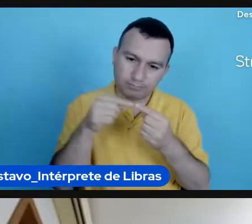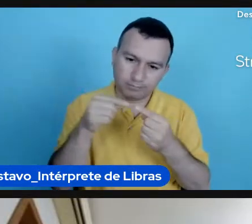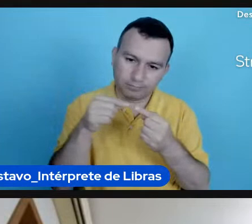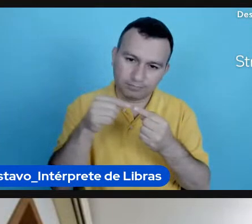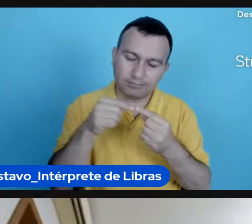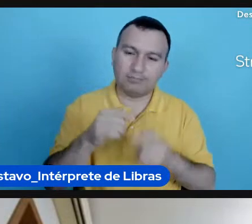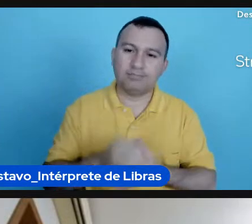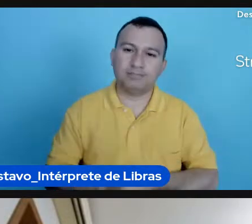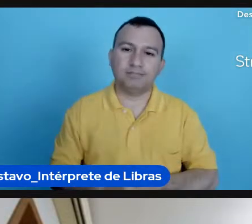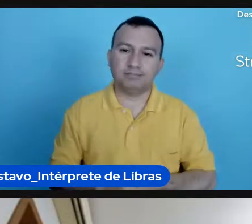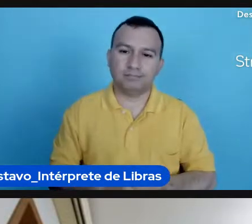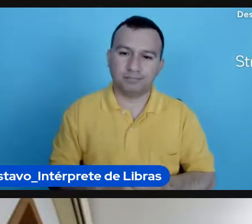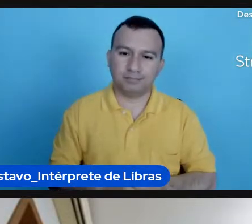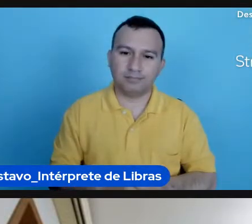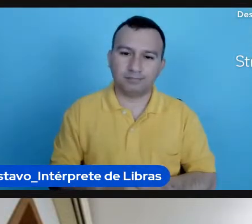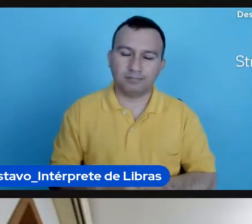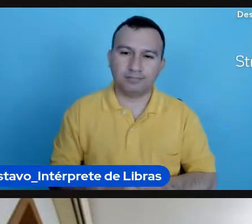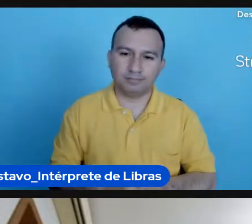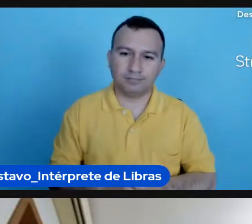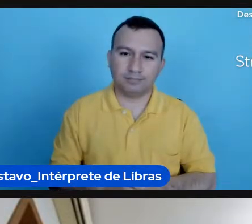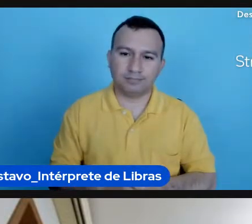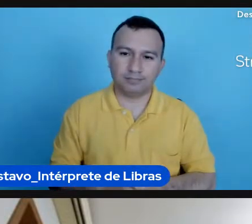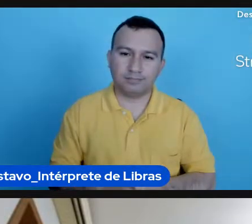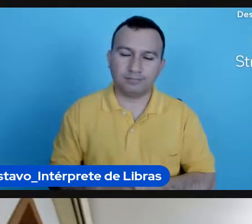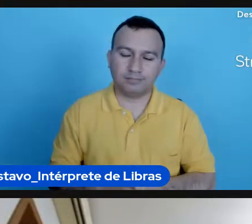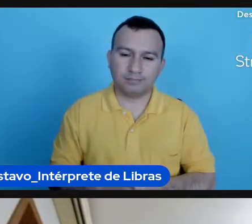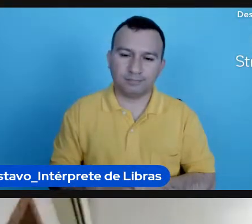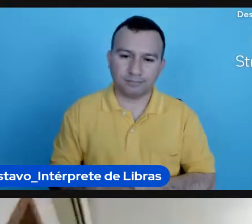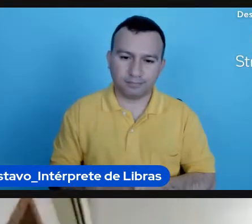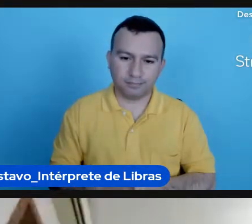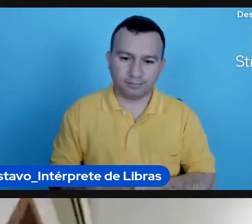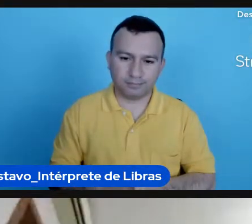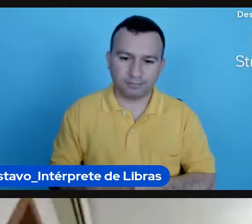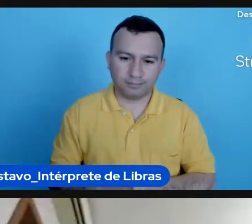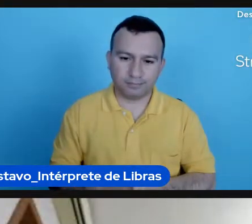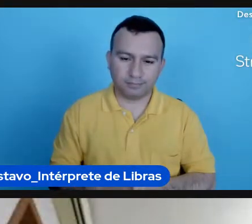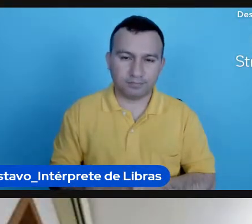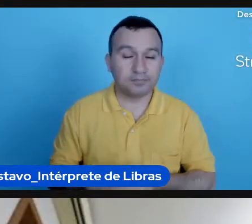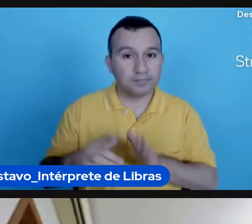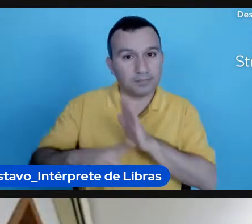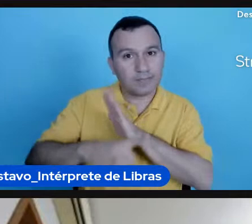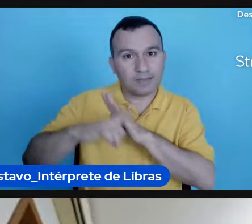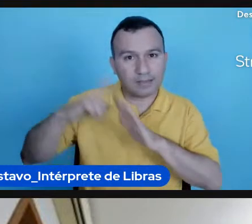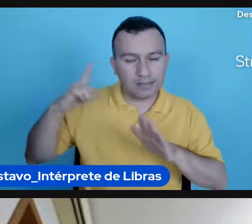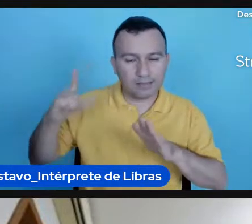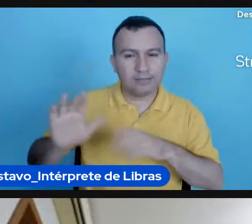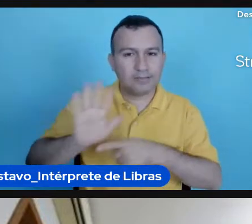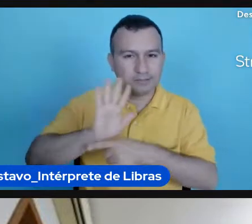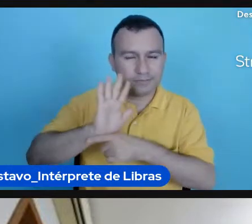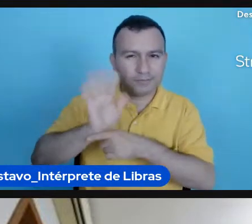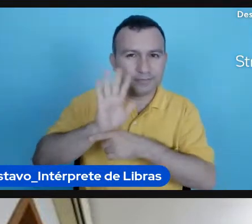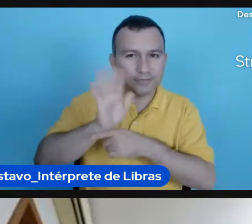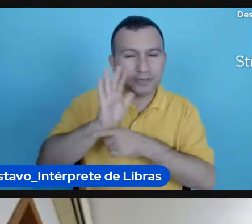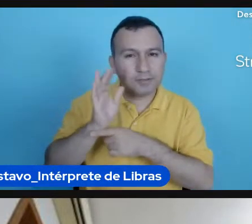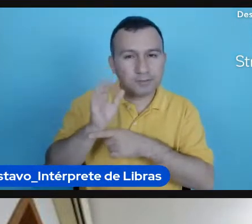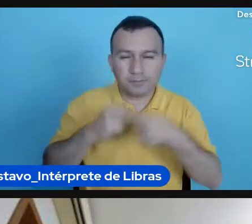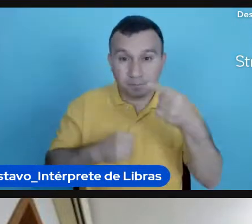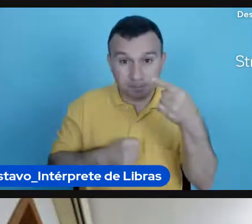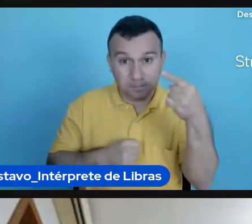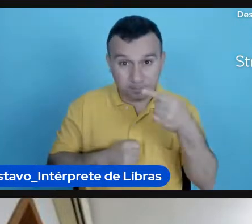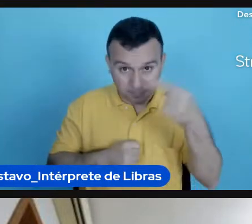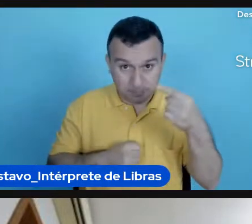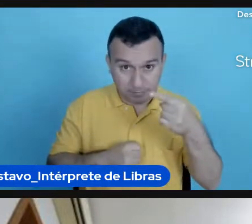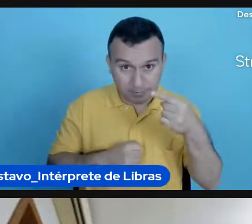Tá, relacionando os primeiros vídeos... O primeiro, né? O primeiro vídeo e